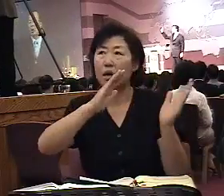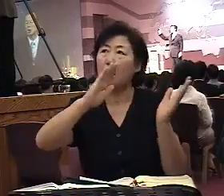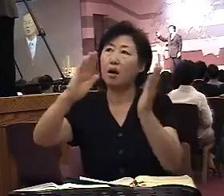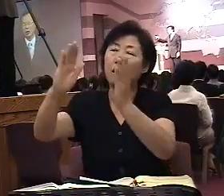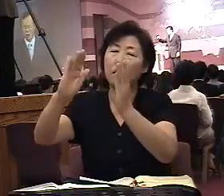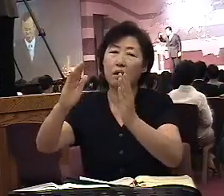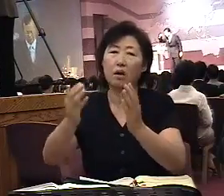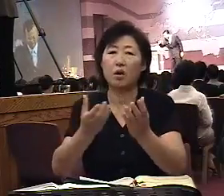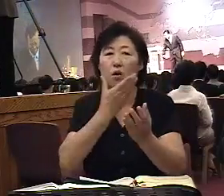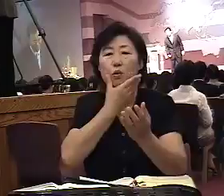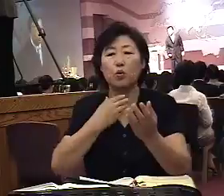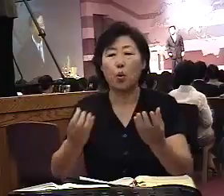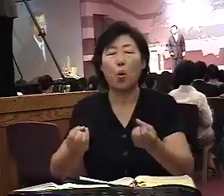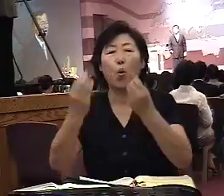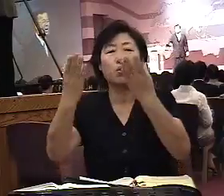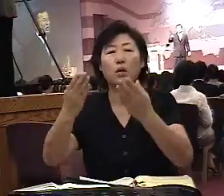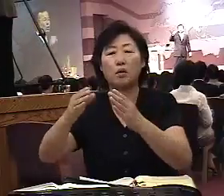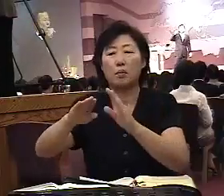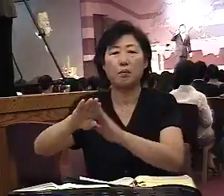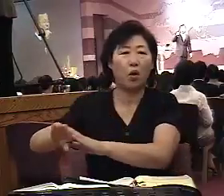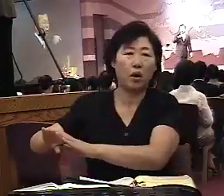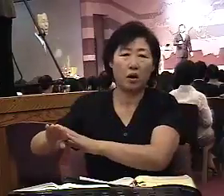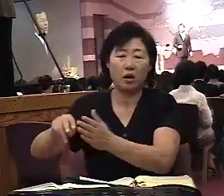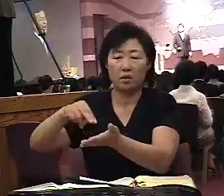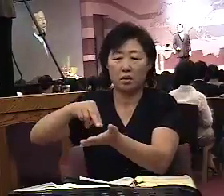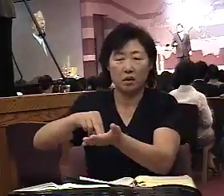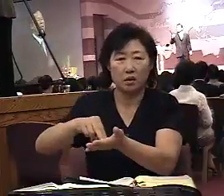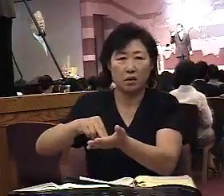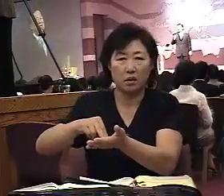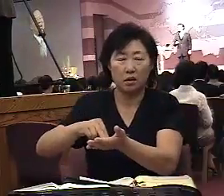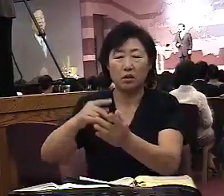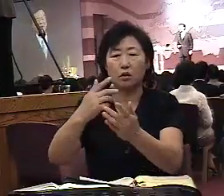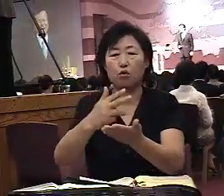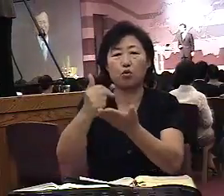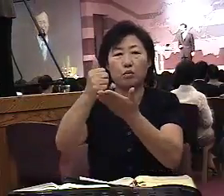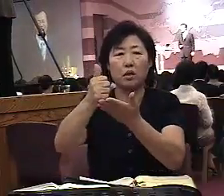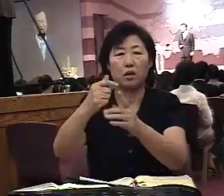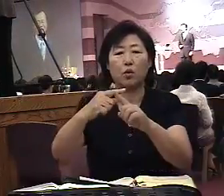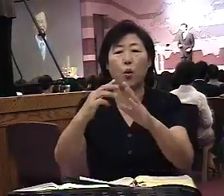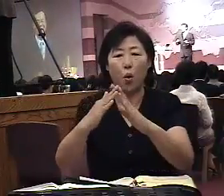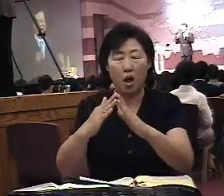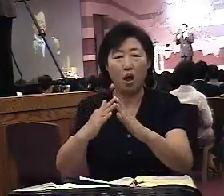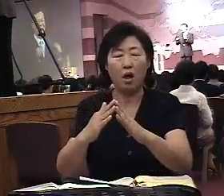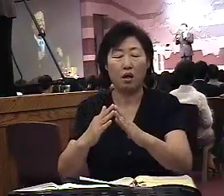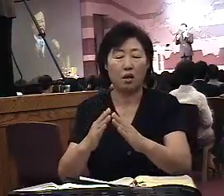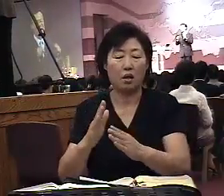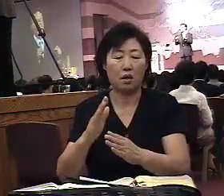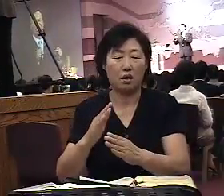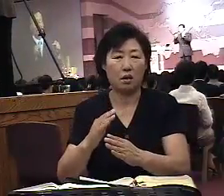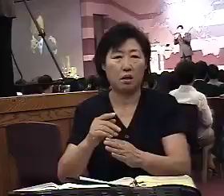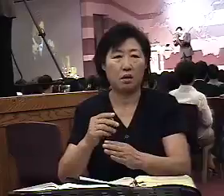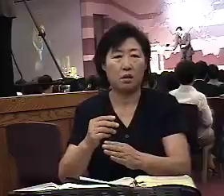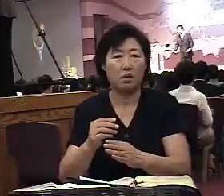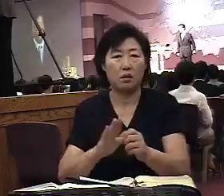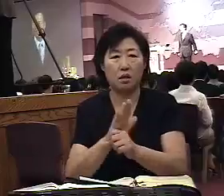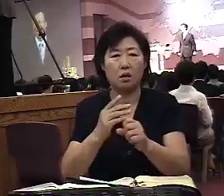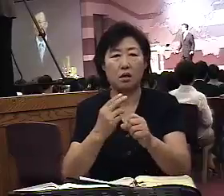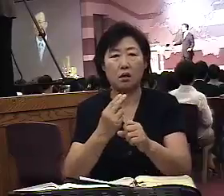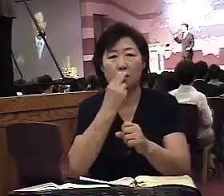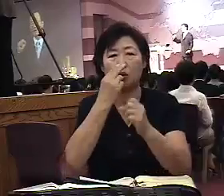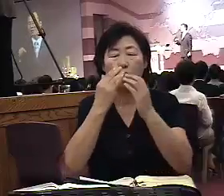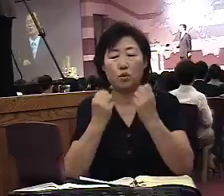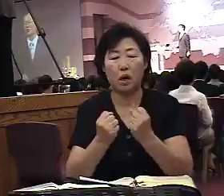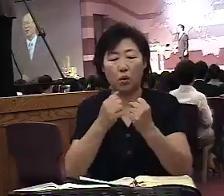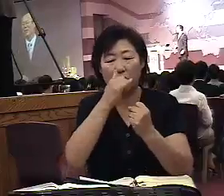그분을 송축하고 그분 편에 서는 것이 주님의 교회다라고 그 사명을 감당하기 위해 우리 교회가 존재하는 줄로